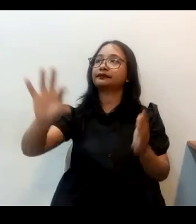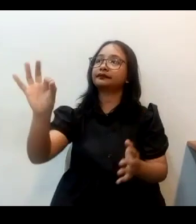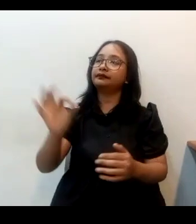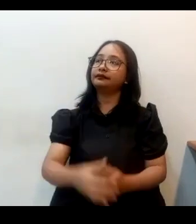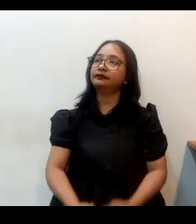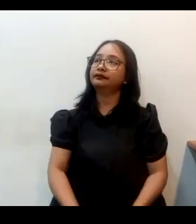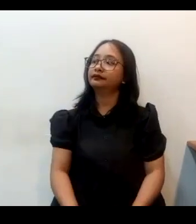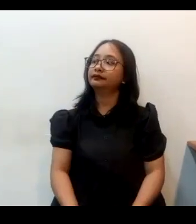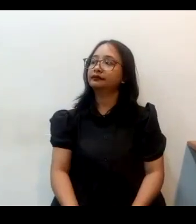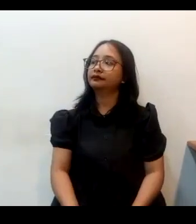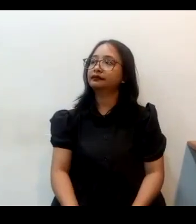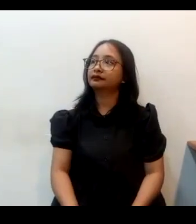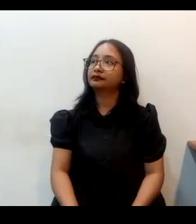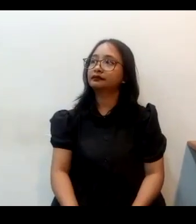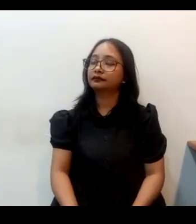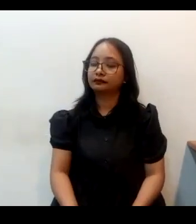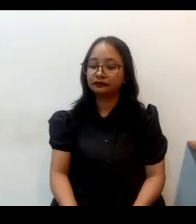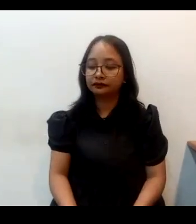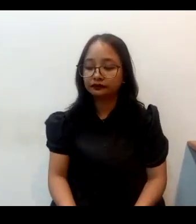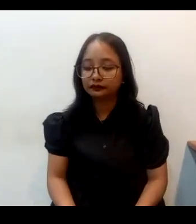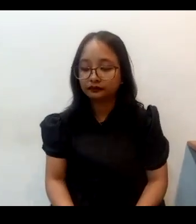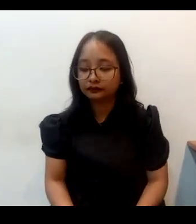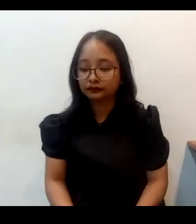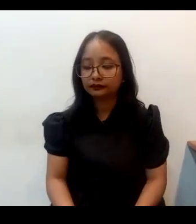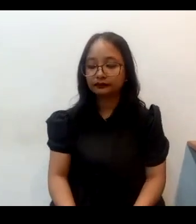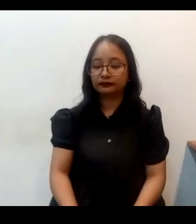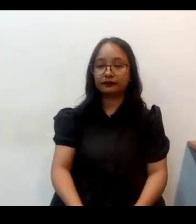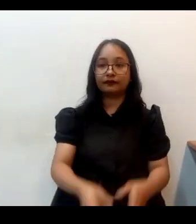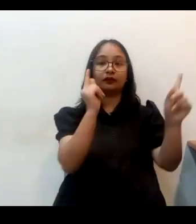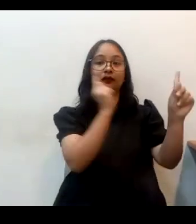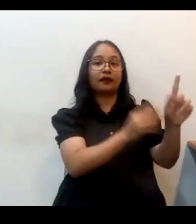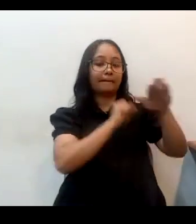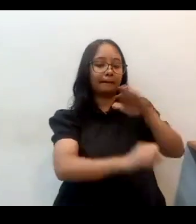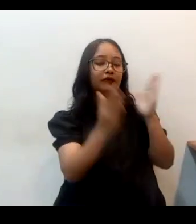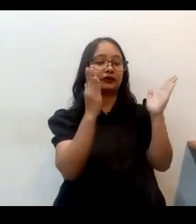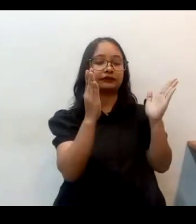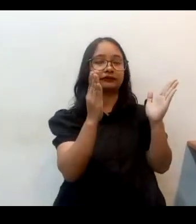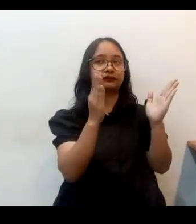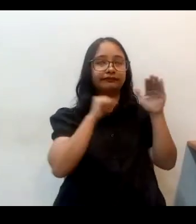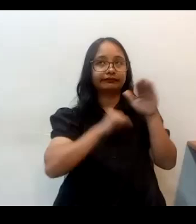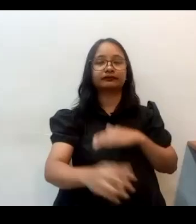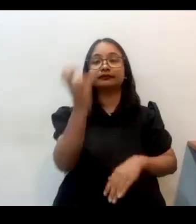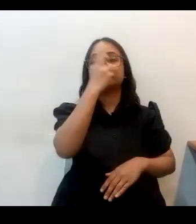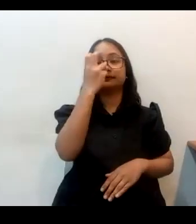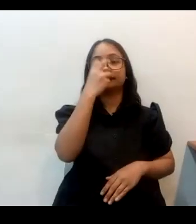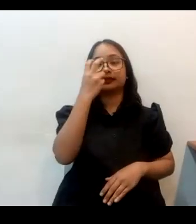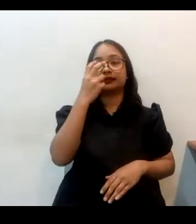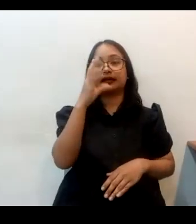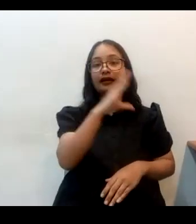born blind who opened the eyes, when he boldly testified about Jesus Christ, he